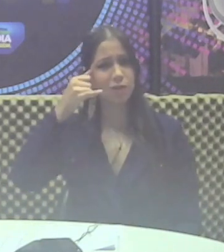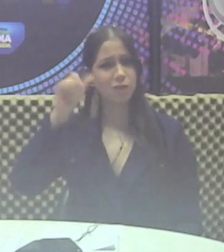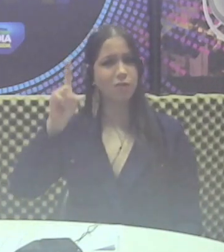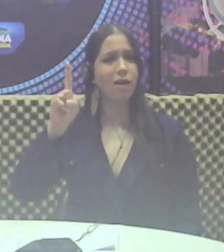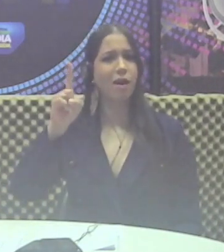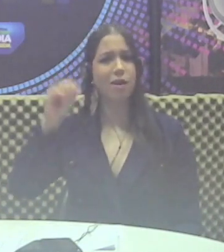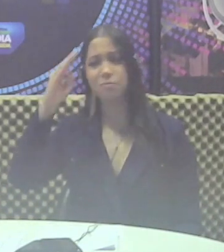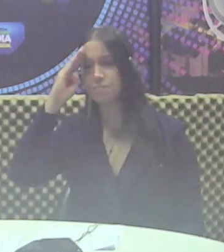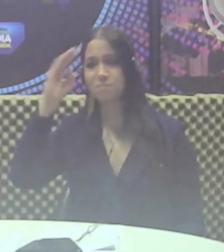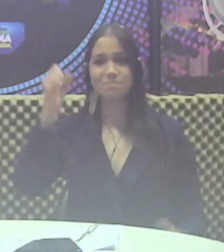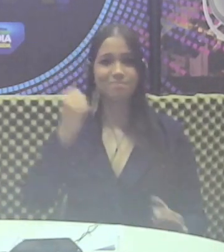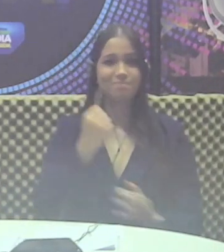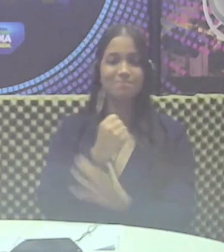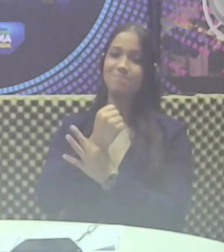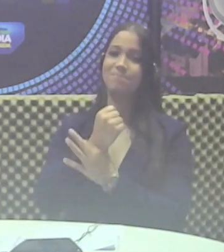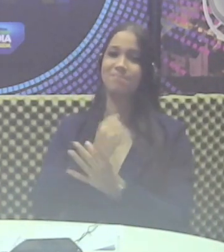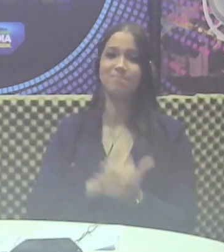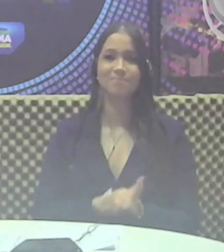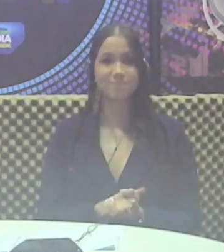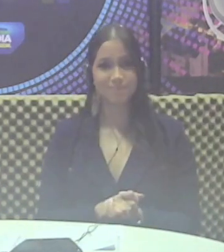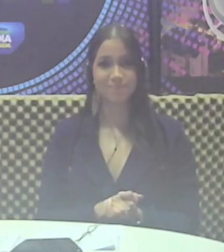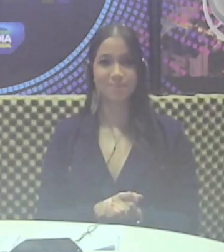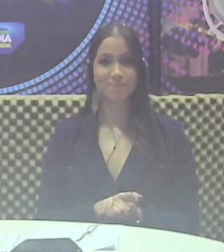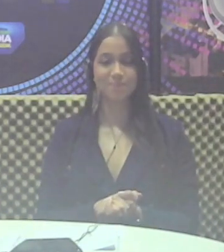nossa maior segurança.